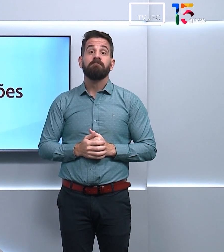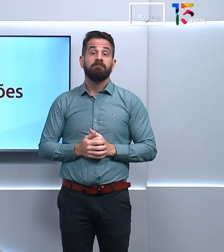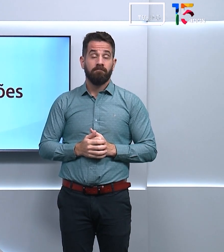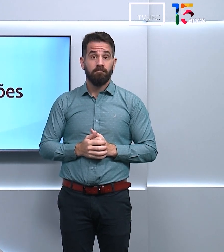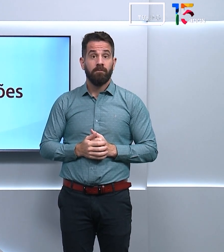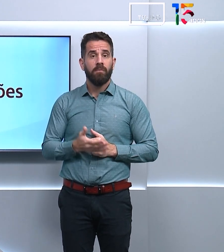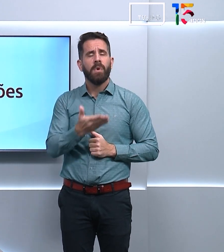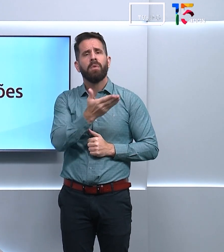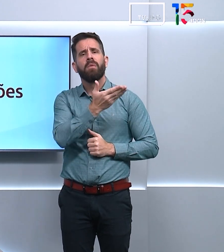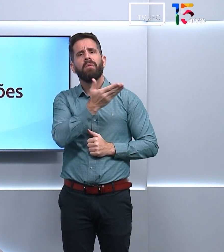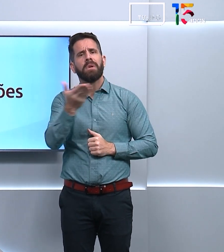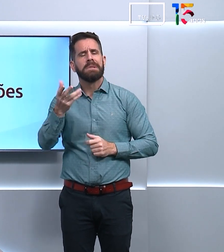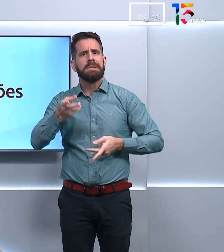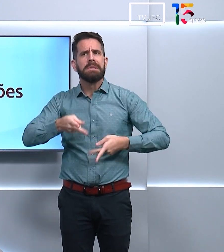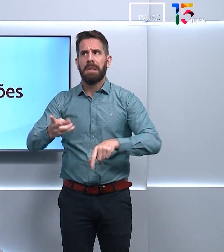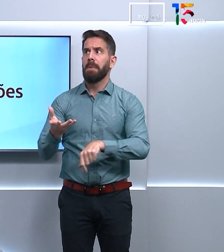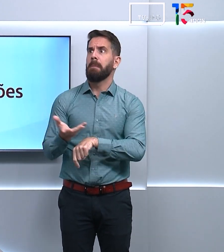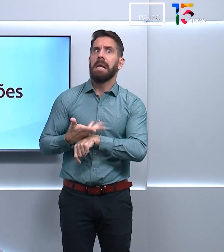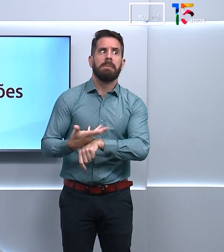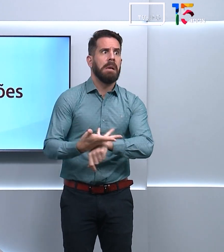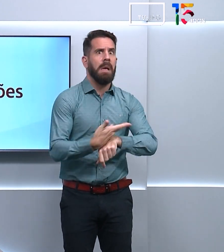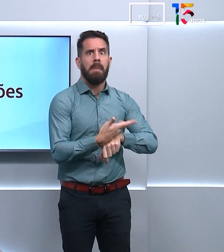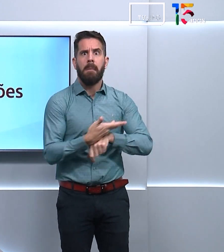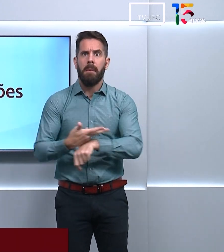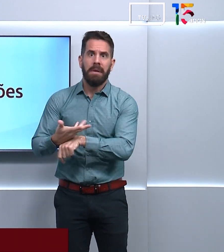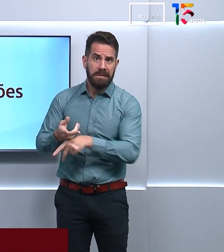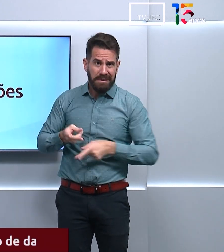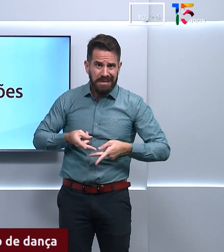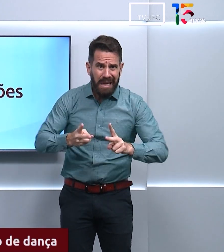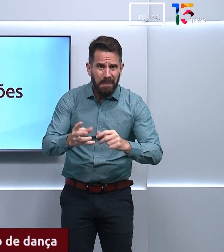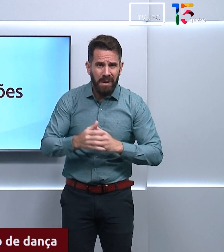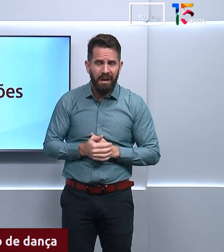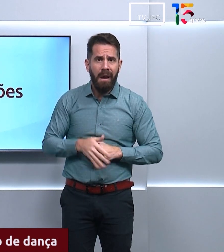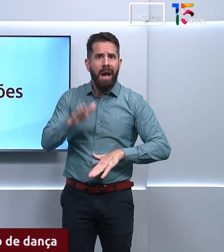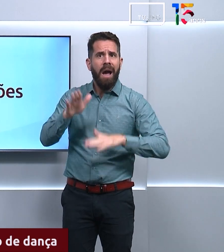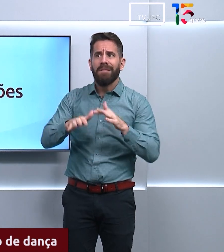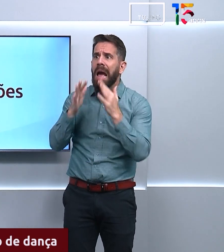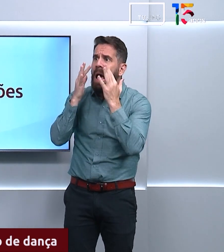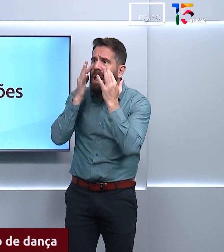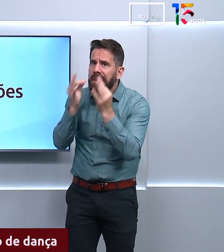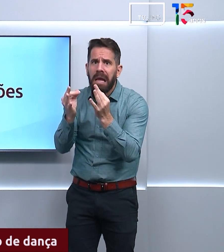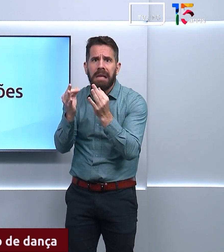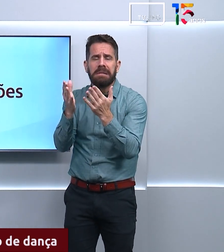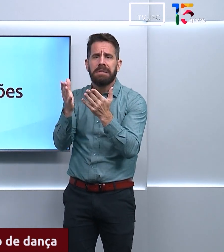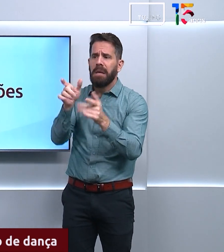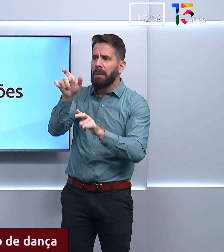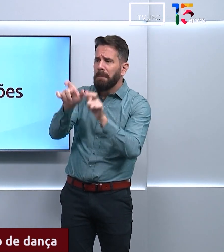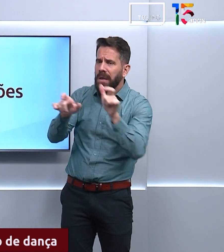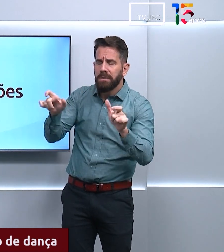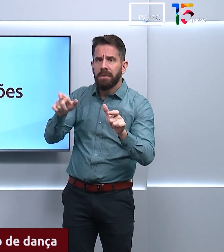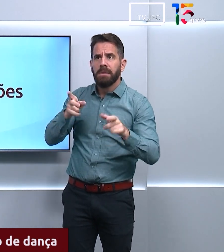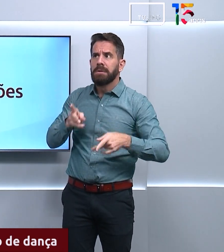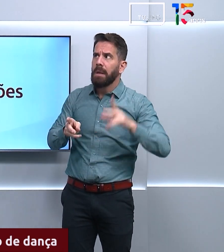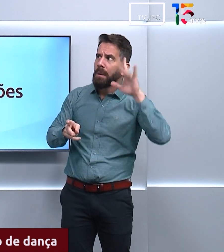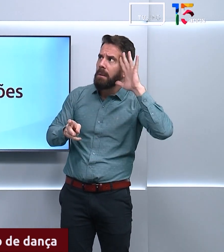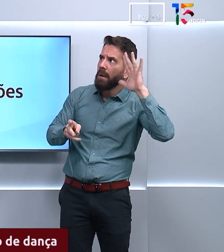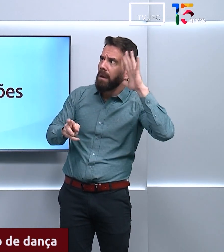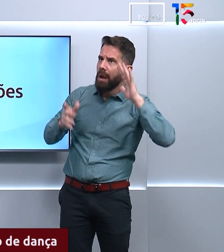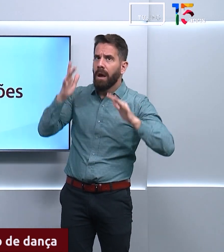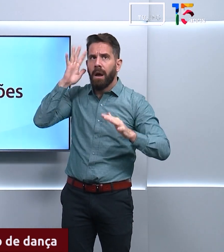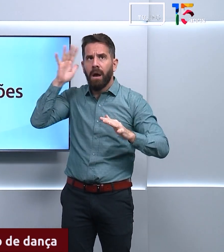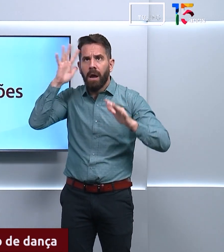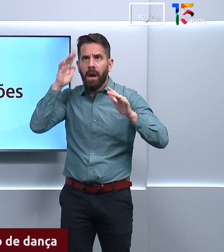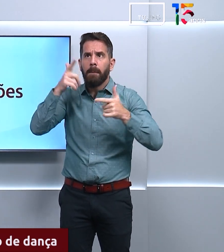você é aquela pessoa que vive com pressa não consegue nem ouvir as pessoas no dia a dia porque já está pensando no próximo